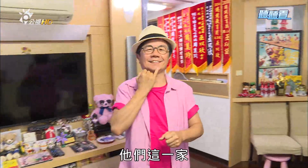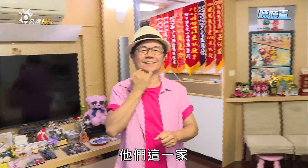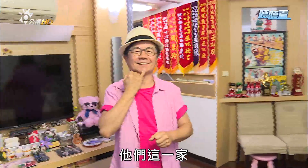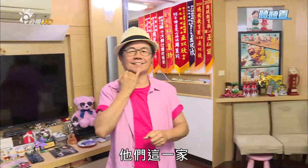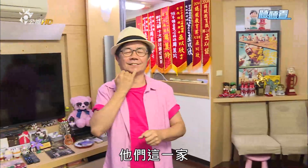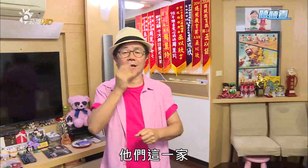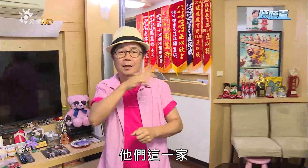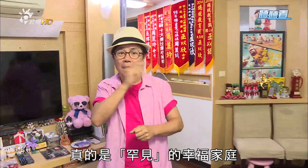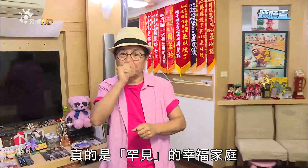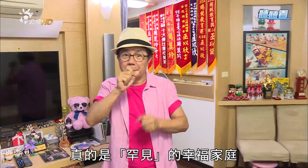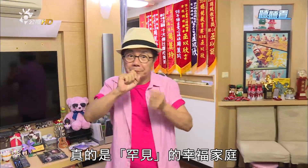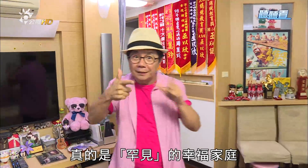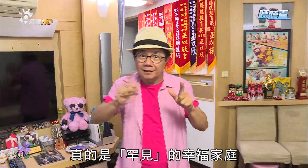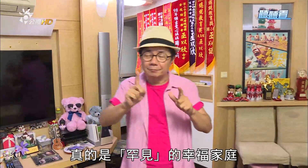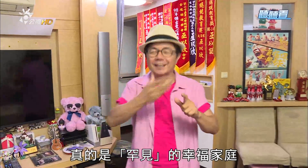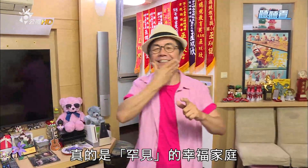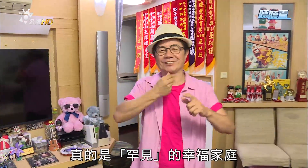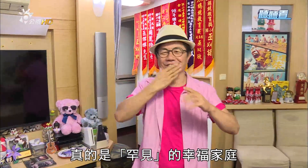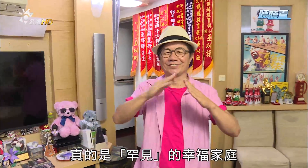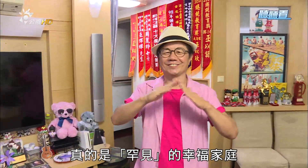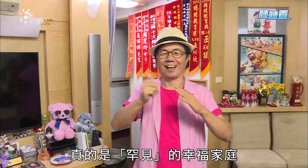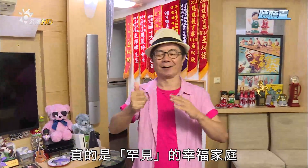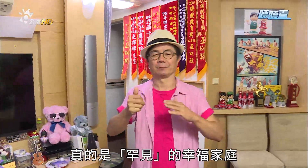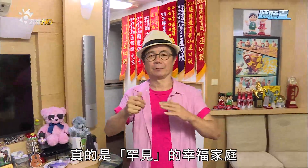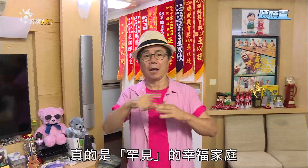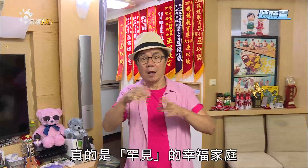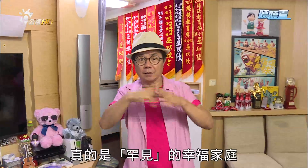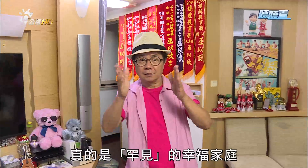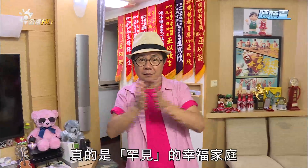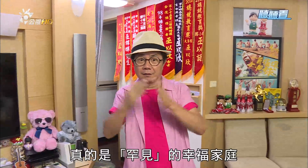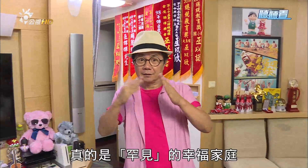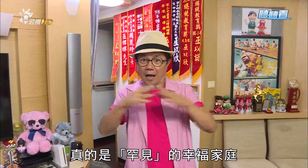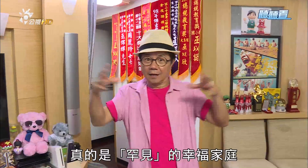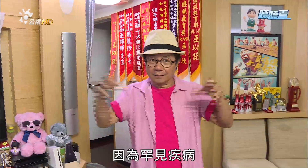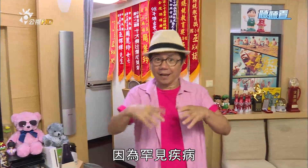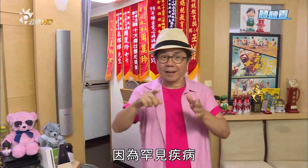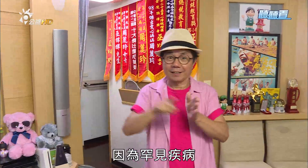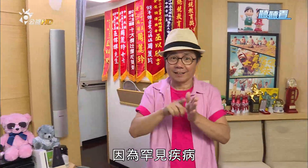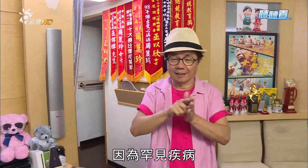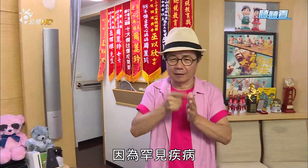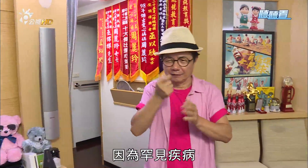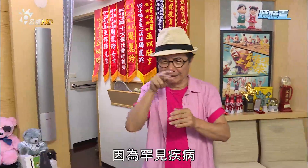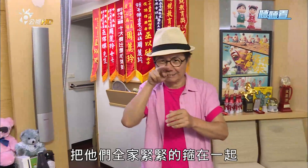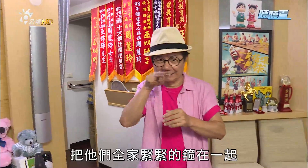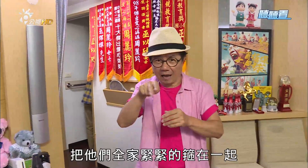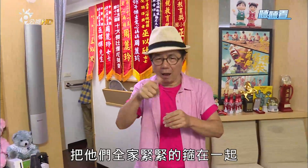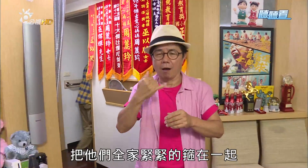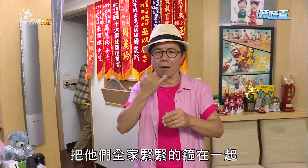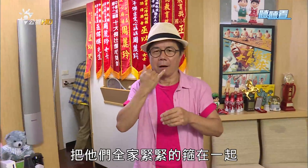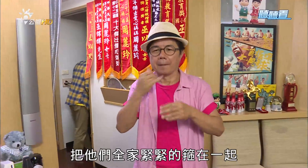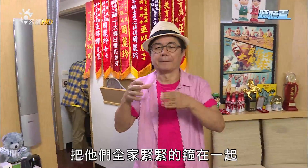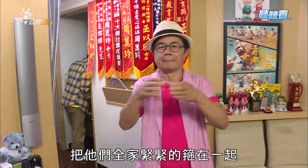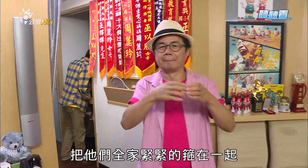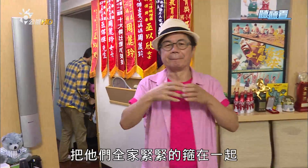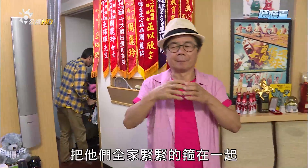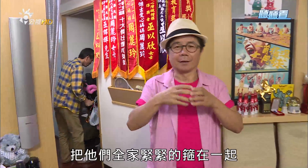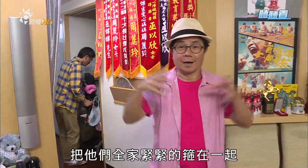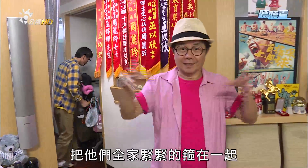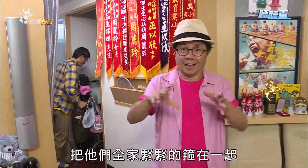们这一家真的是罕见的幸福家庭，因为罕见疾病把他们全家紧紧的箍在一起，